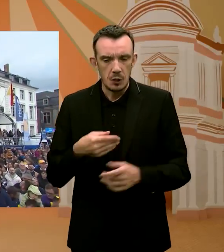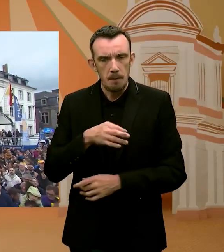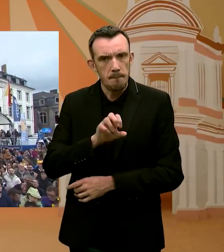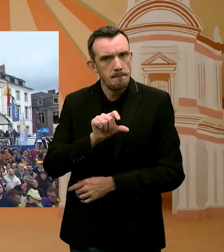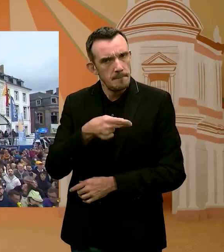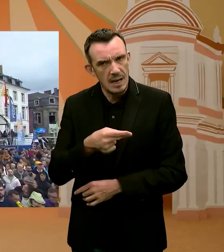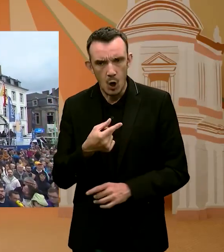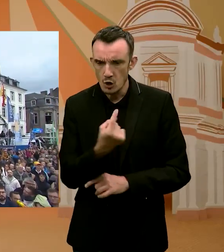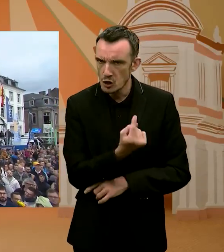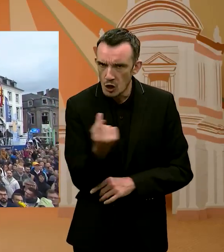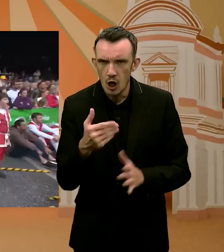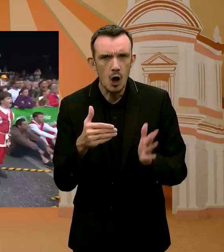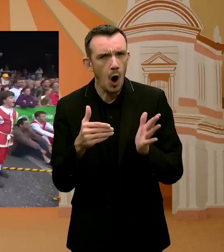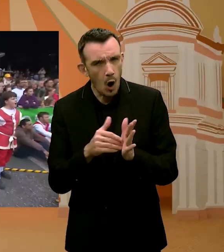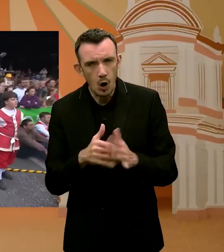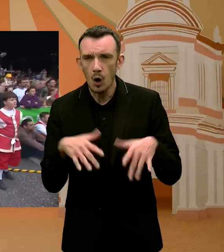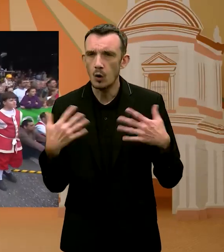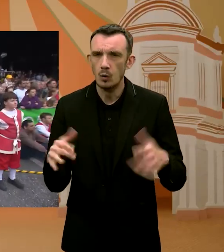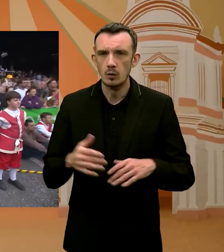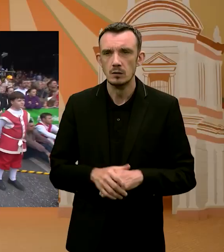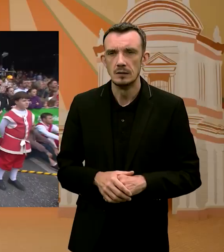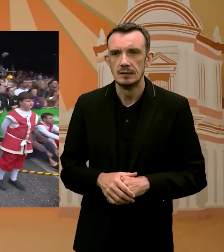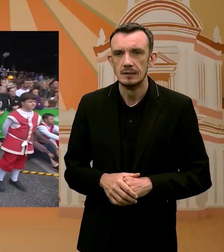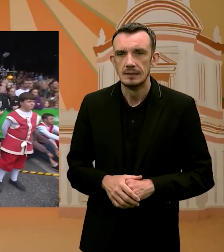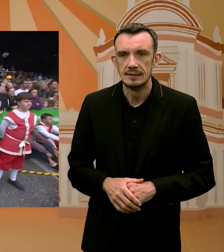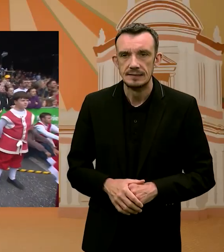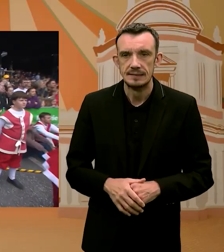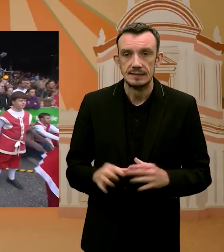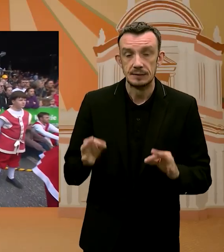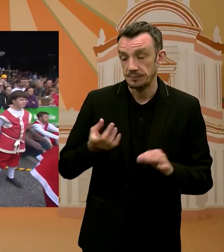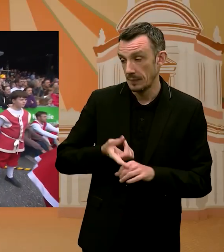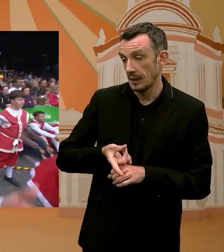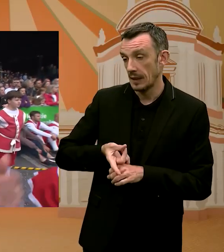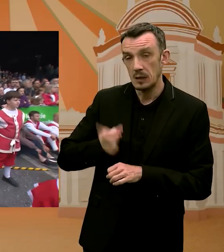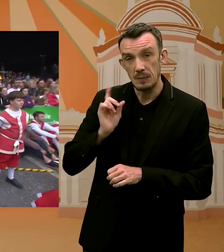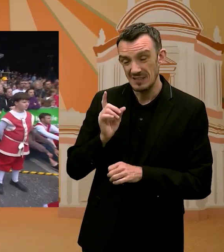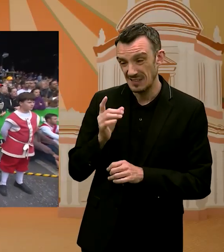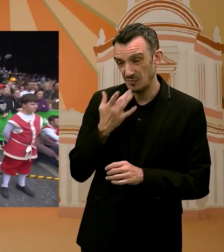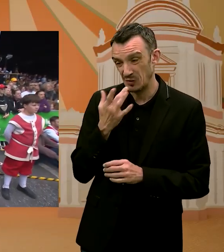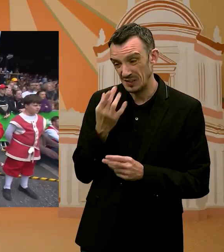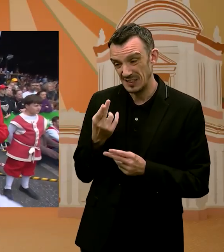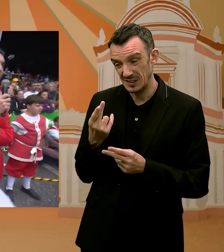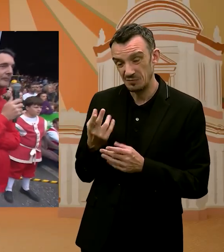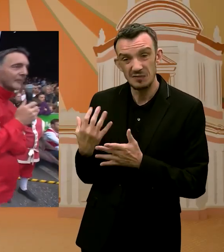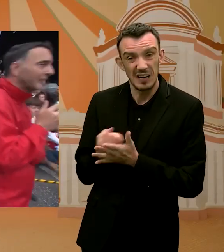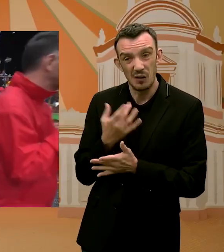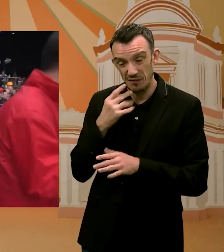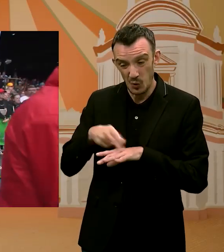Oui, on l'avait gagné l'an passé, on avait à cœur de faire le doublé parce que ça arrive très rarement dans l'histoire. Voilà, malheureusement, on a eu